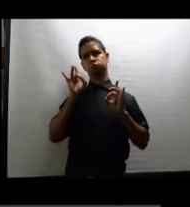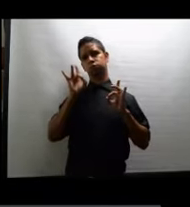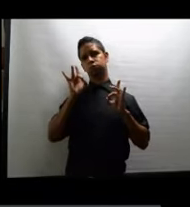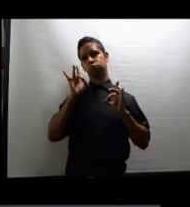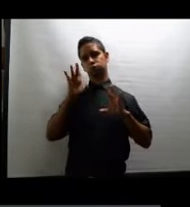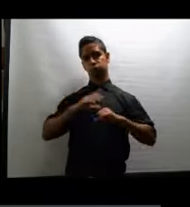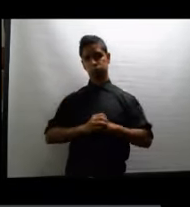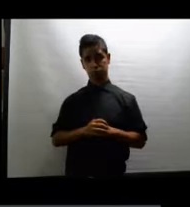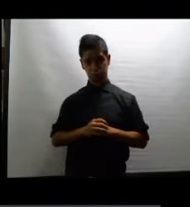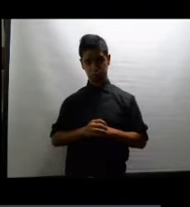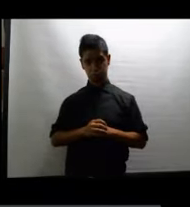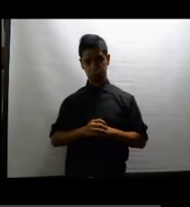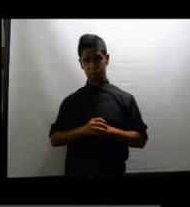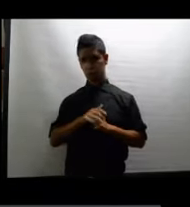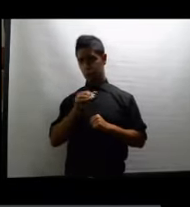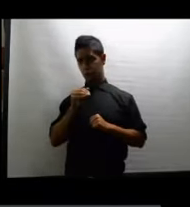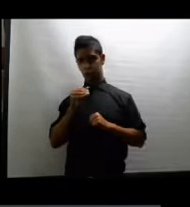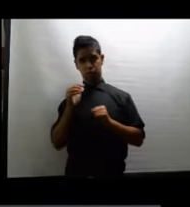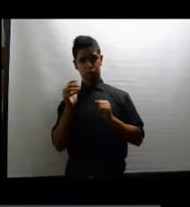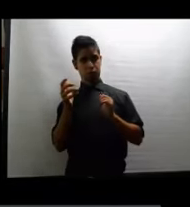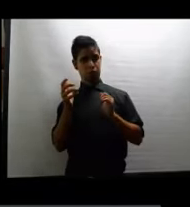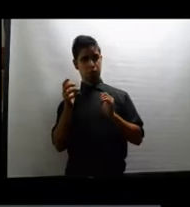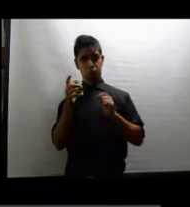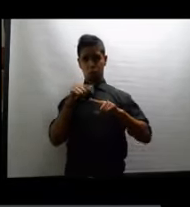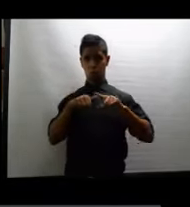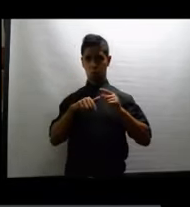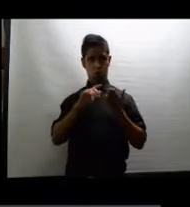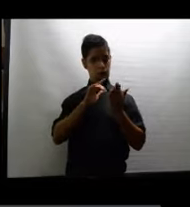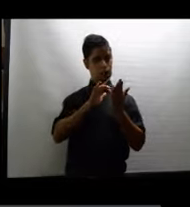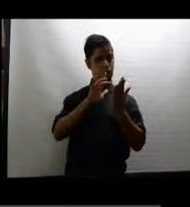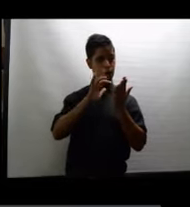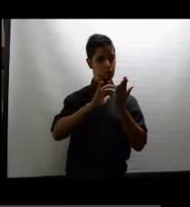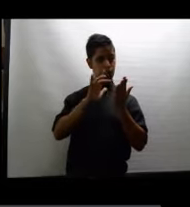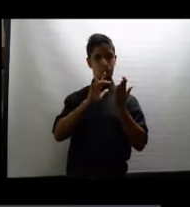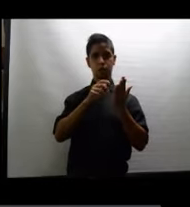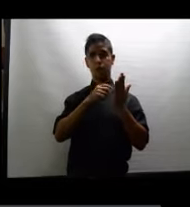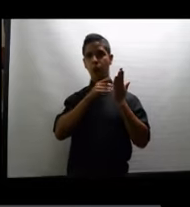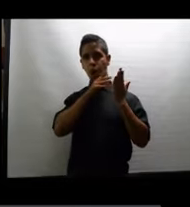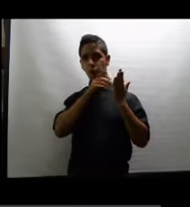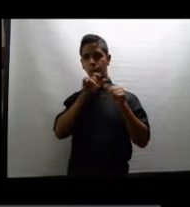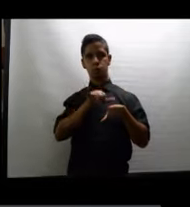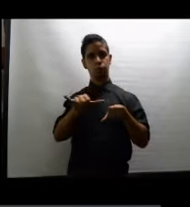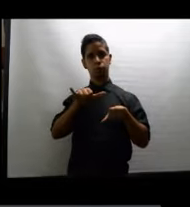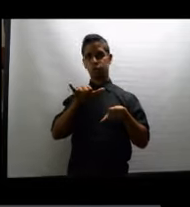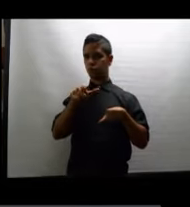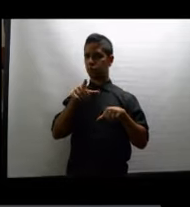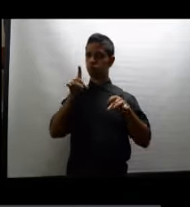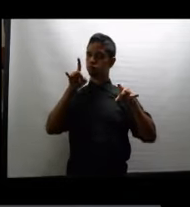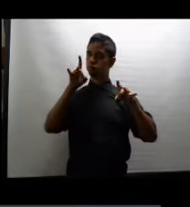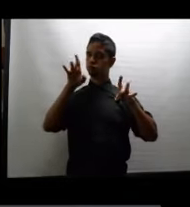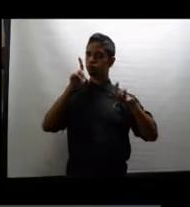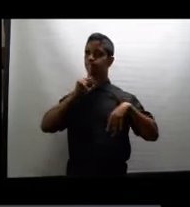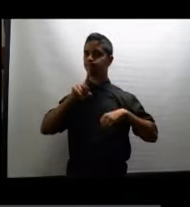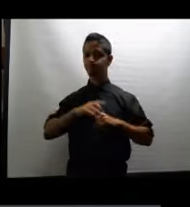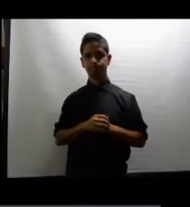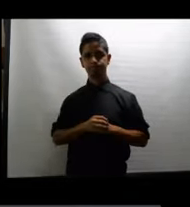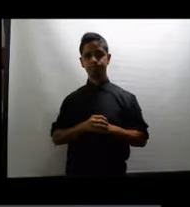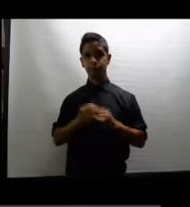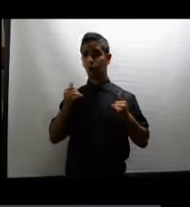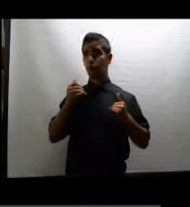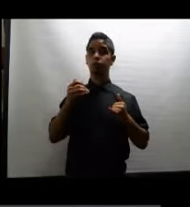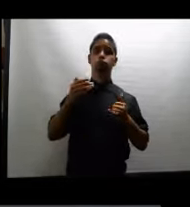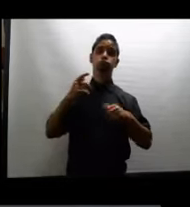Y estar en una red que no te deje hablar y navegar la internet a la vez es peor. Uy. Uh-huh. Así que confía en la mejor